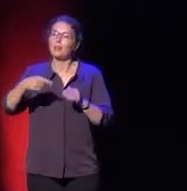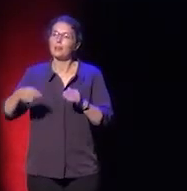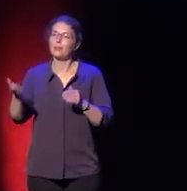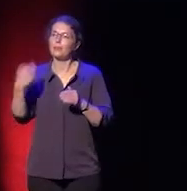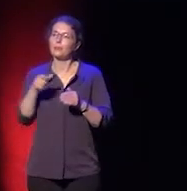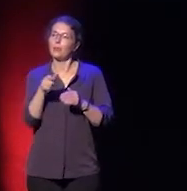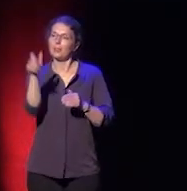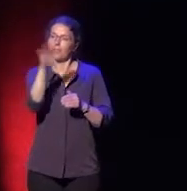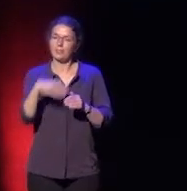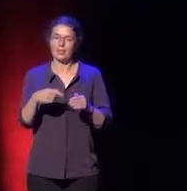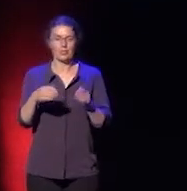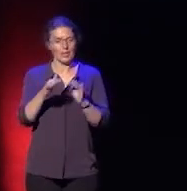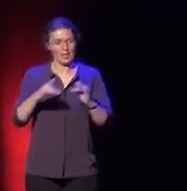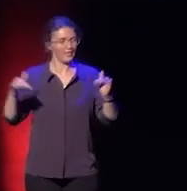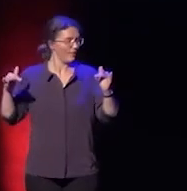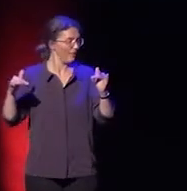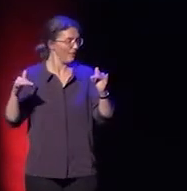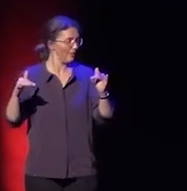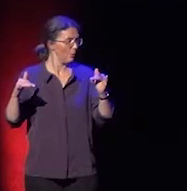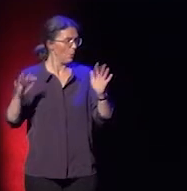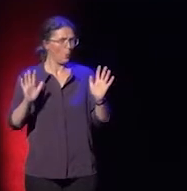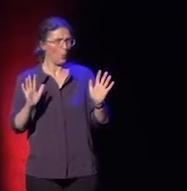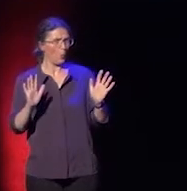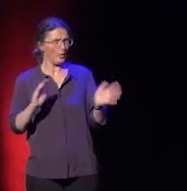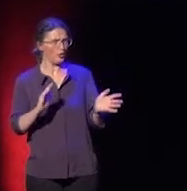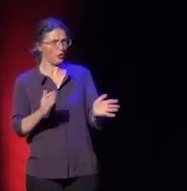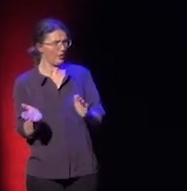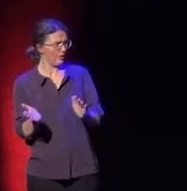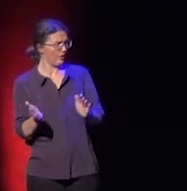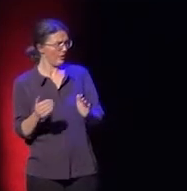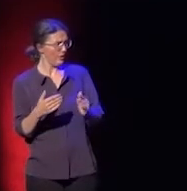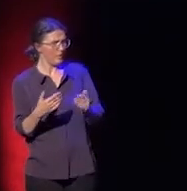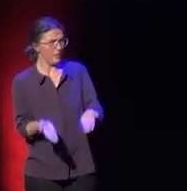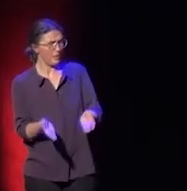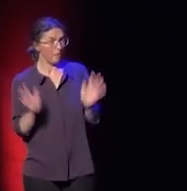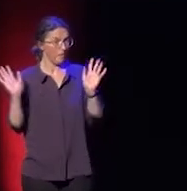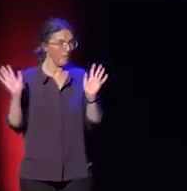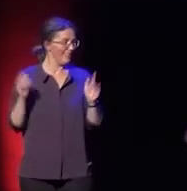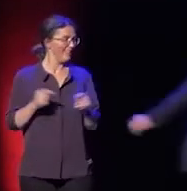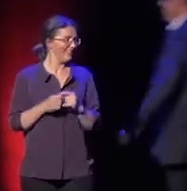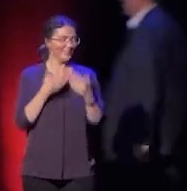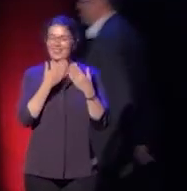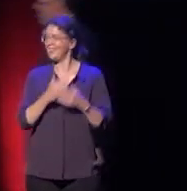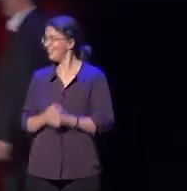Nordrhein-Westfälischen Landtages, auch das ist noch schief und das kippt. Danke, oh, super, danke.